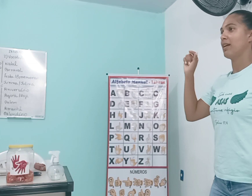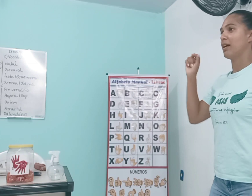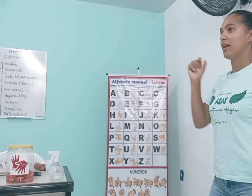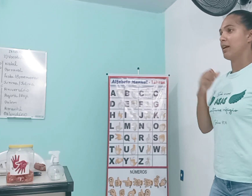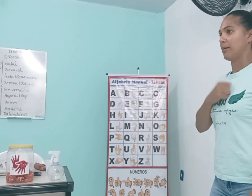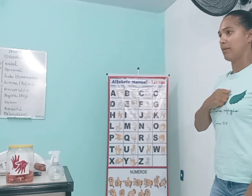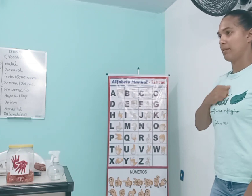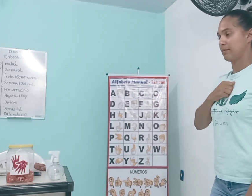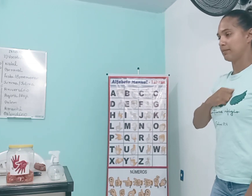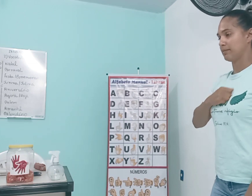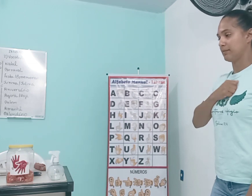agosto,